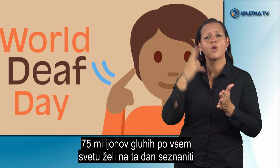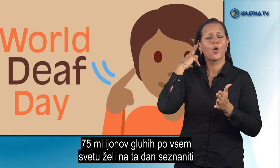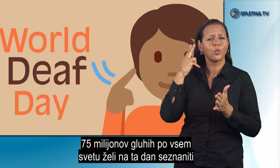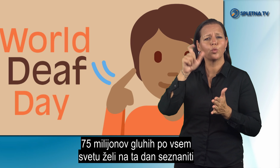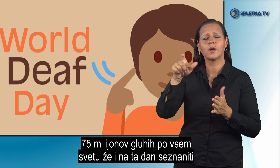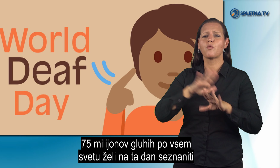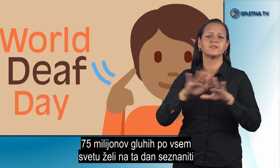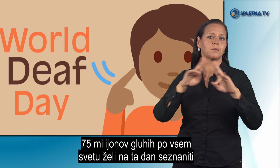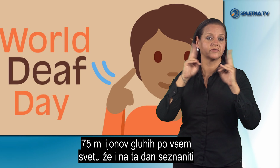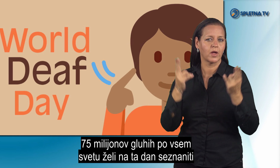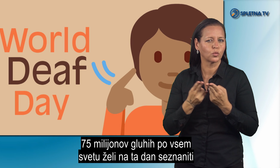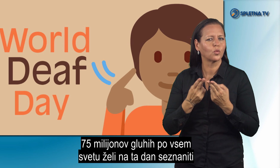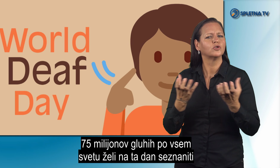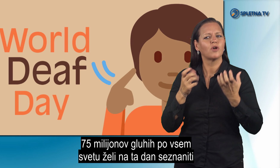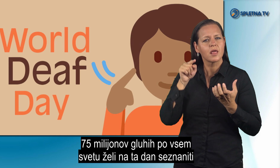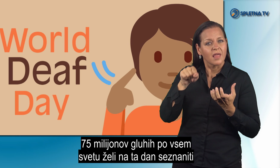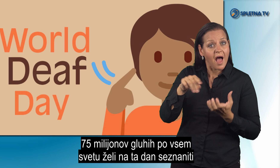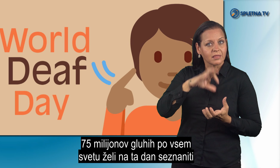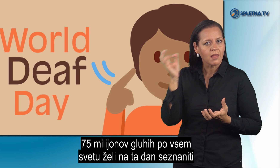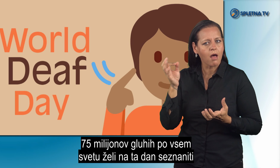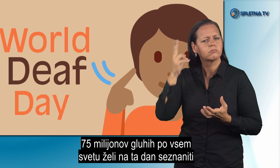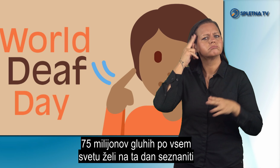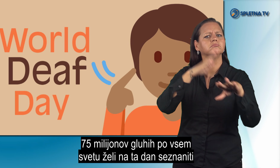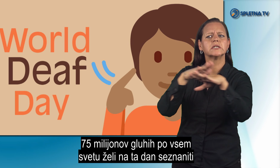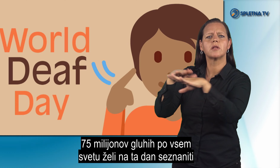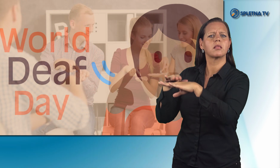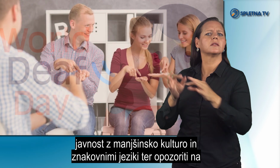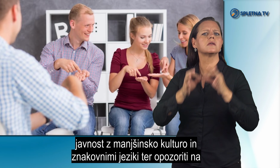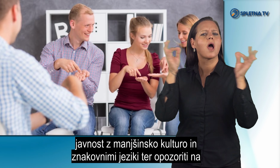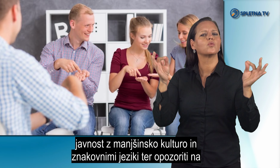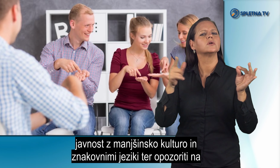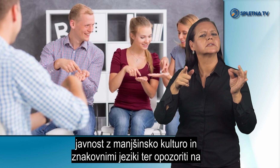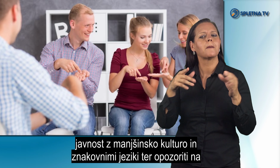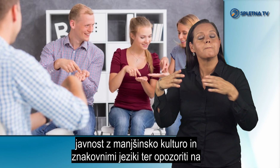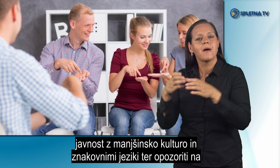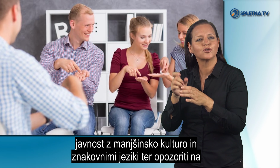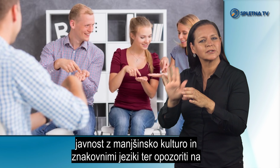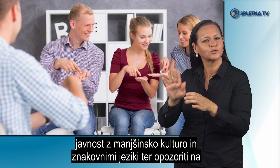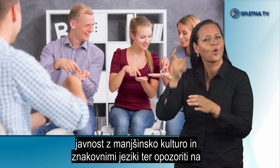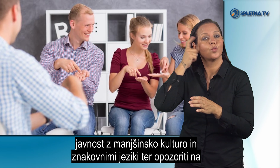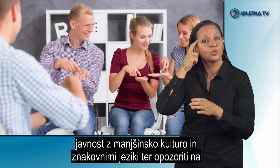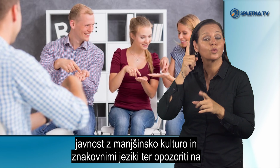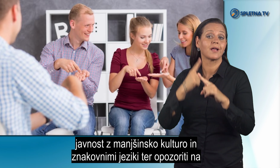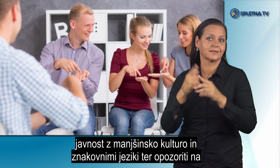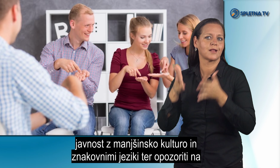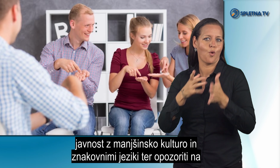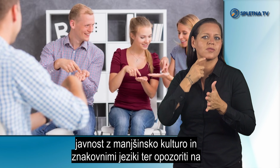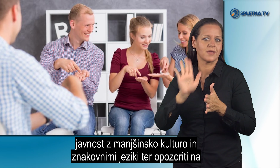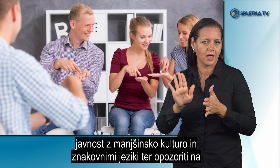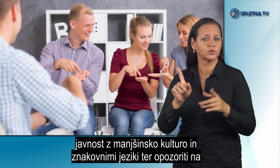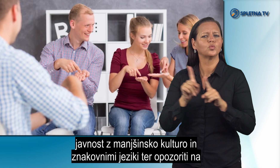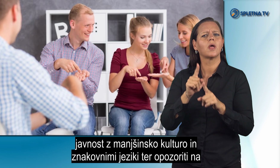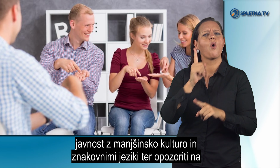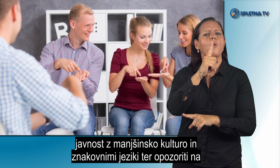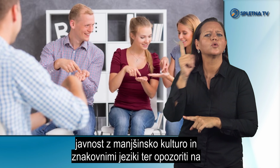75 milijonov gluhih po vsem svetu želi na ta dan seznaniti javnost z manjšinsko kulturo in znakovnimi jeziki